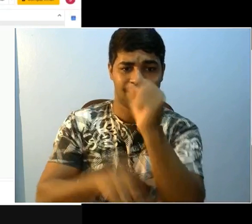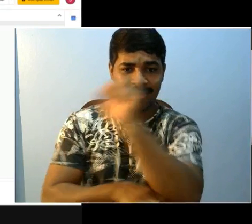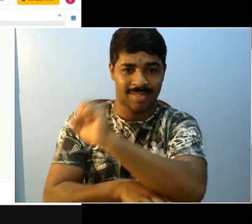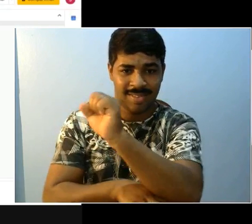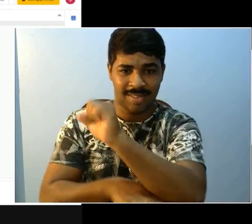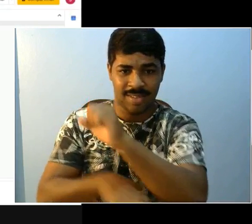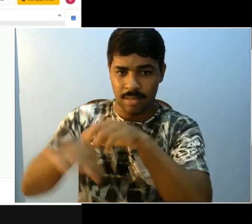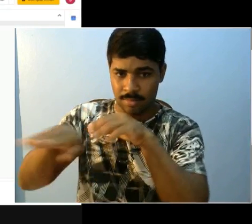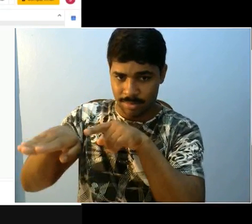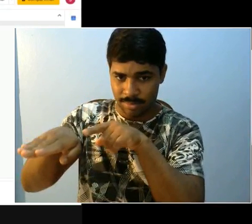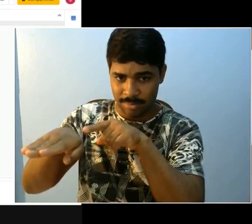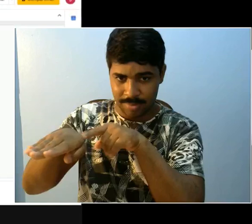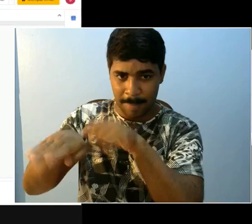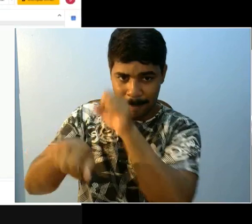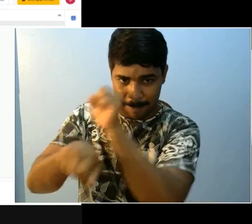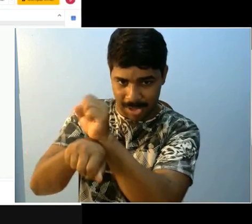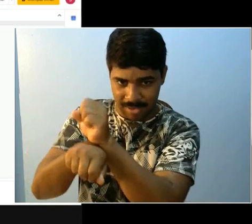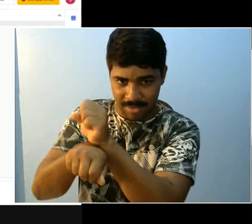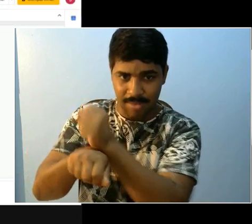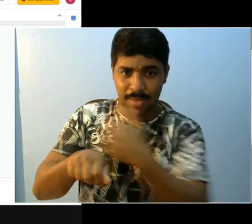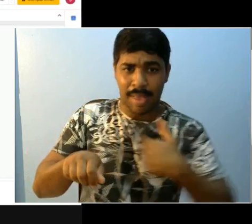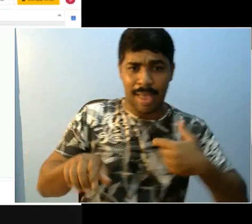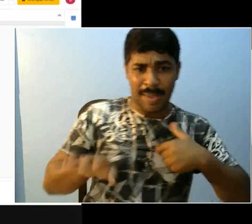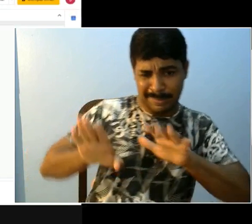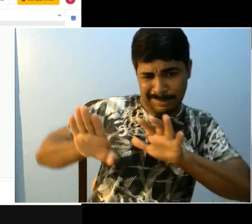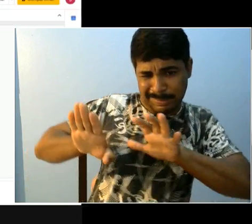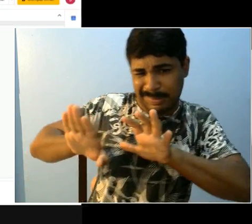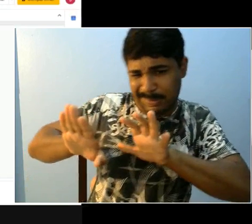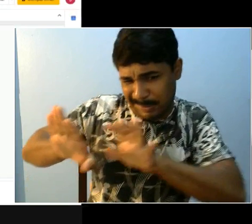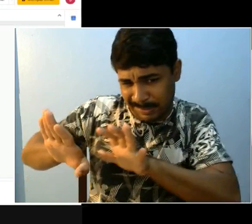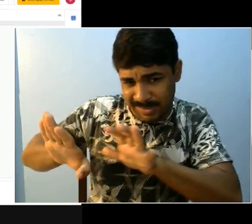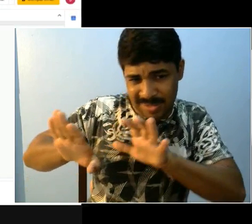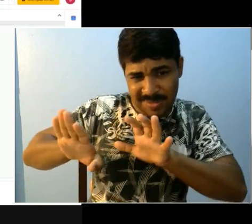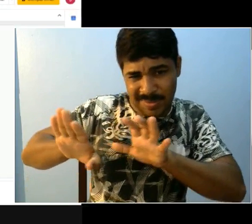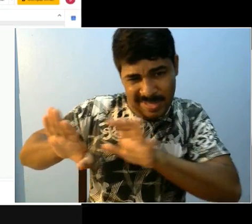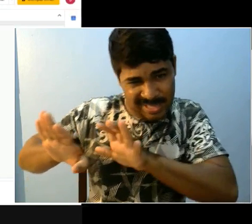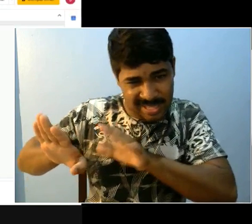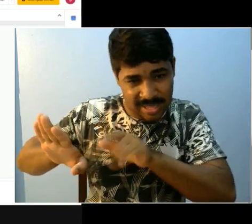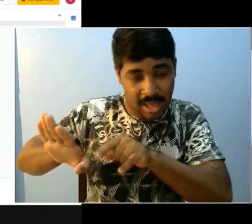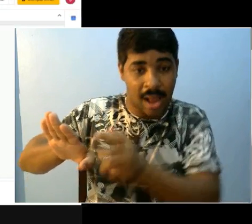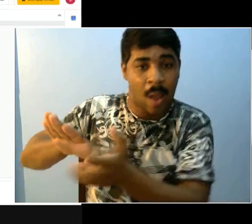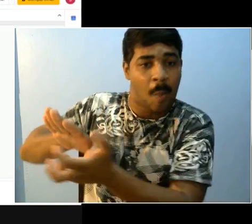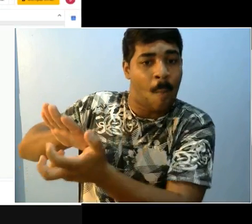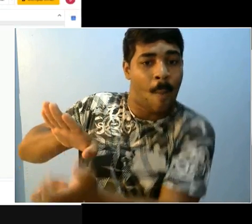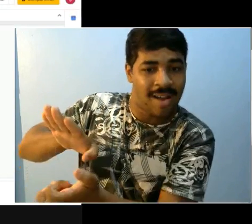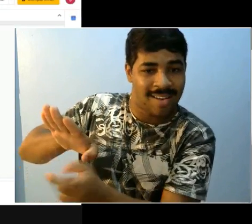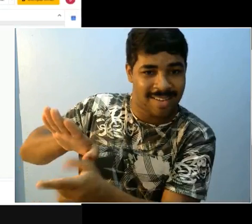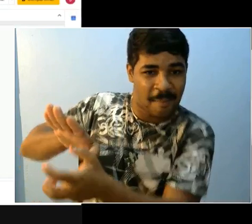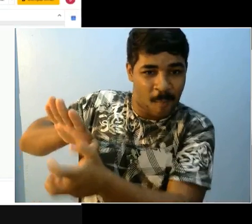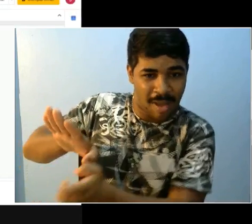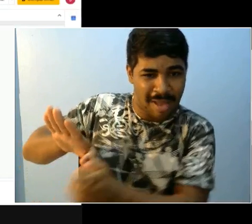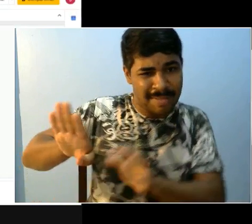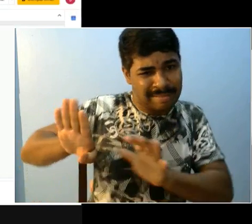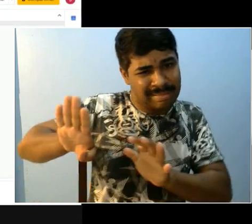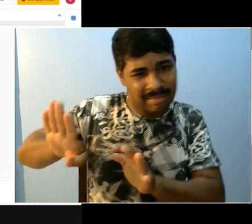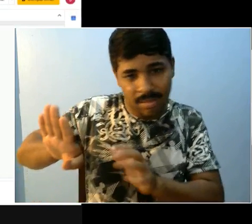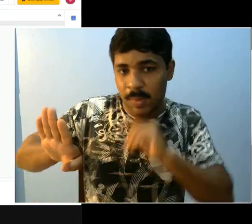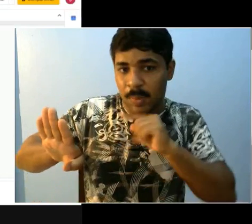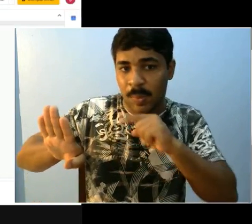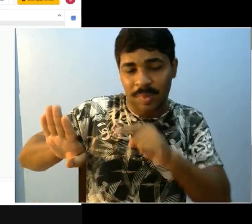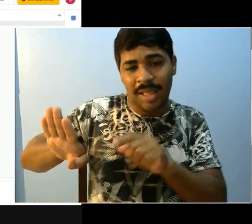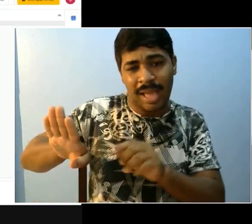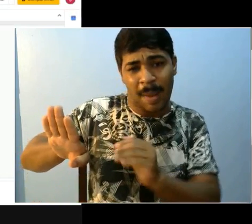vai, a gente precisa ir aumentando essa força até conseguir. Isso, até atingir o máximo do atrito, até superar.